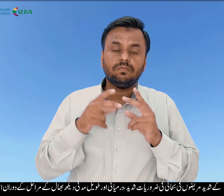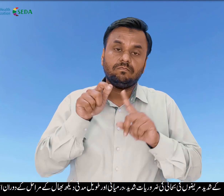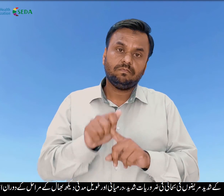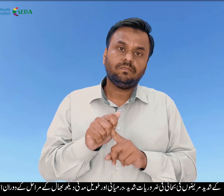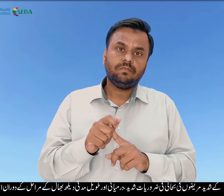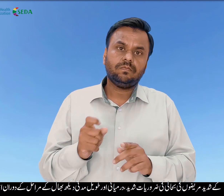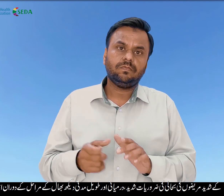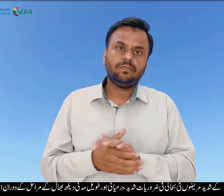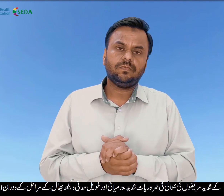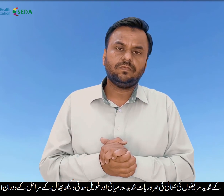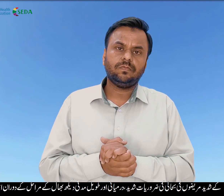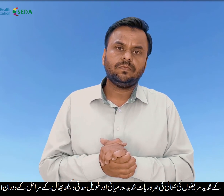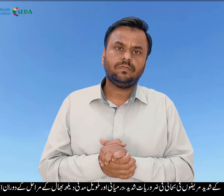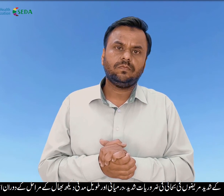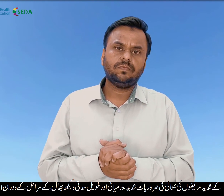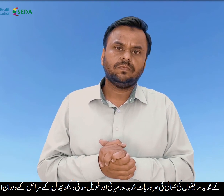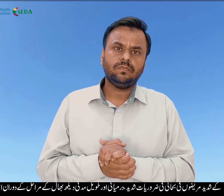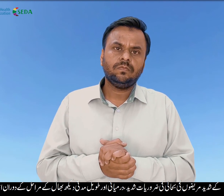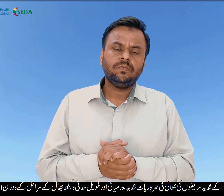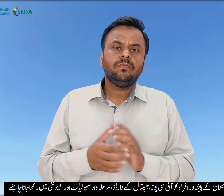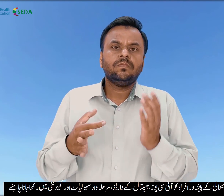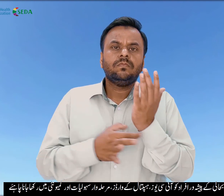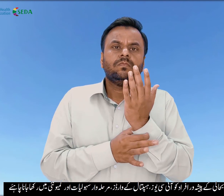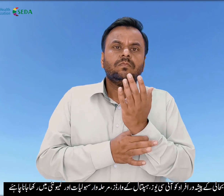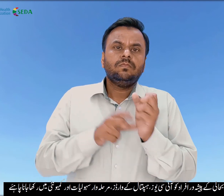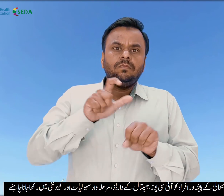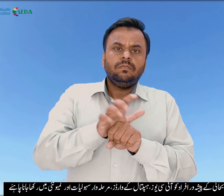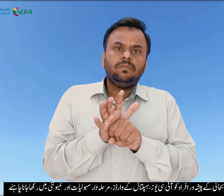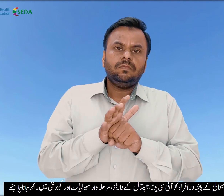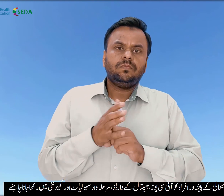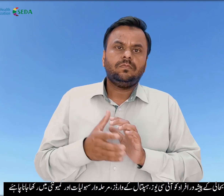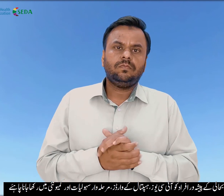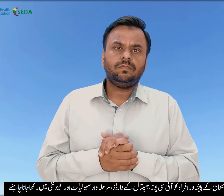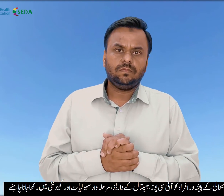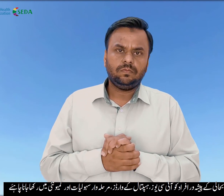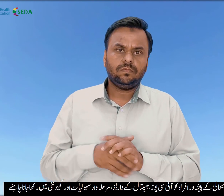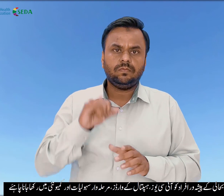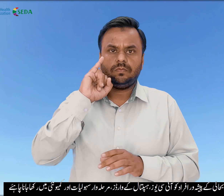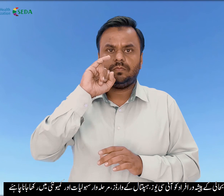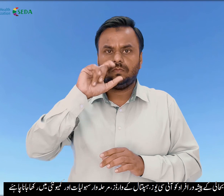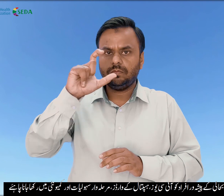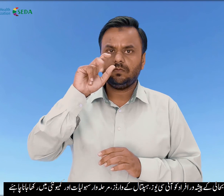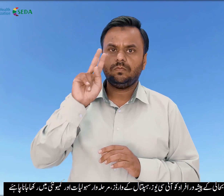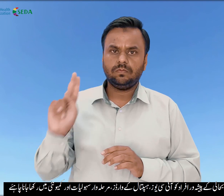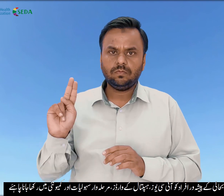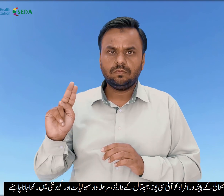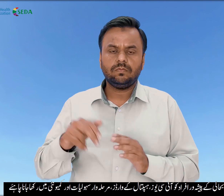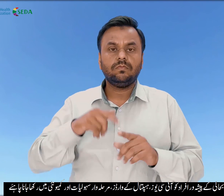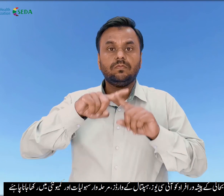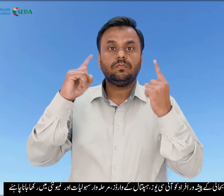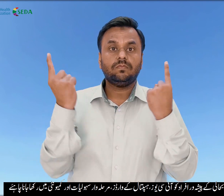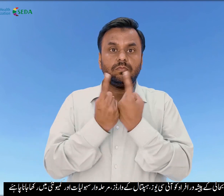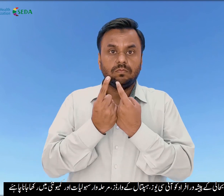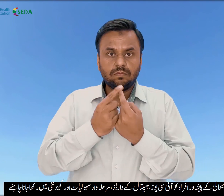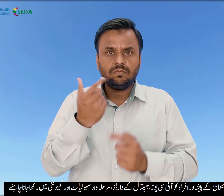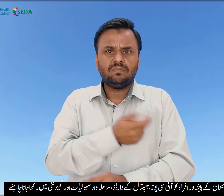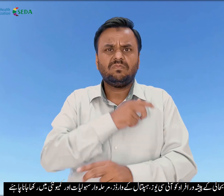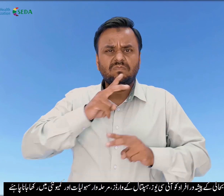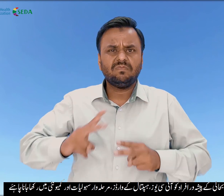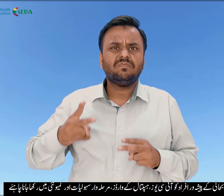دوران اہم ہیں۔ بحالی کا پیشہ ور افراد کو آئی سی یوز، ہسپتال کے وارڈز،